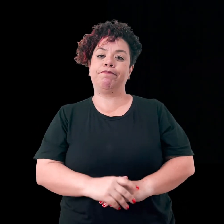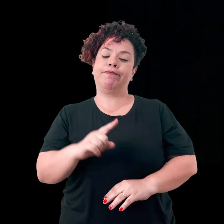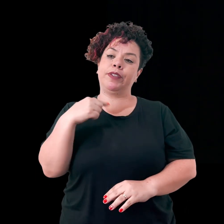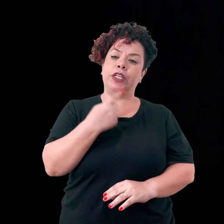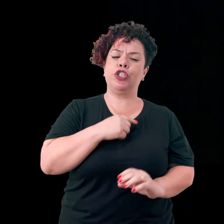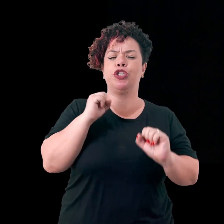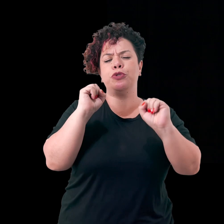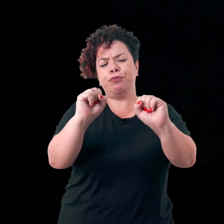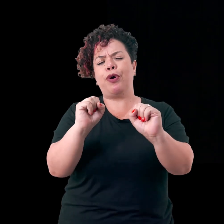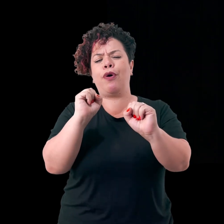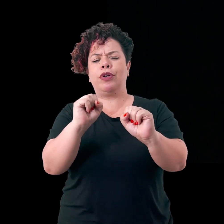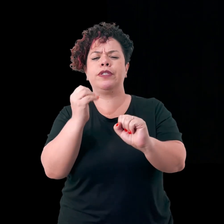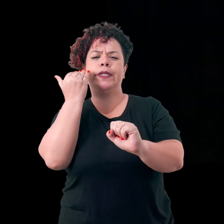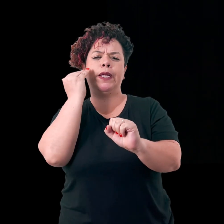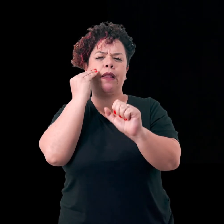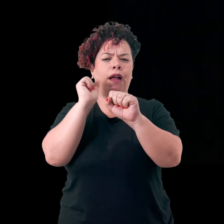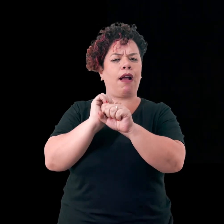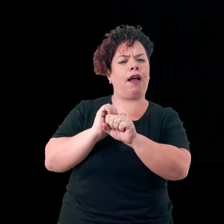todo mundo consiga